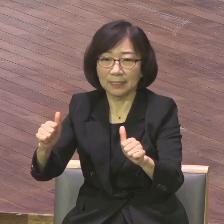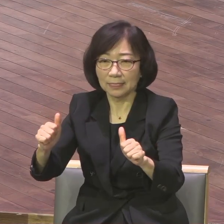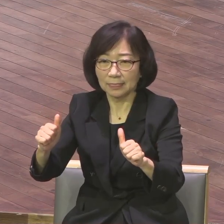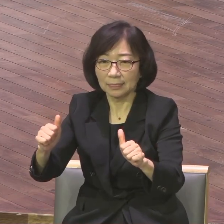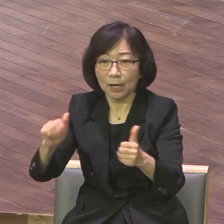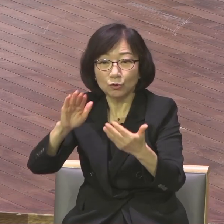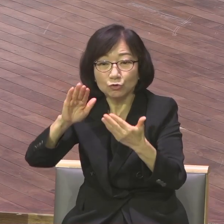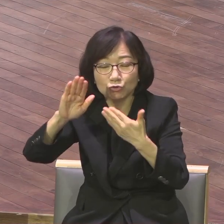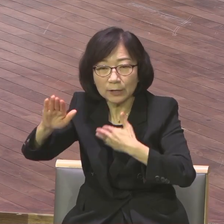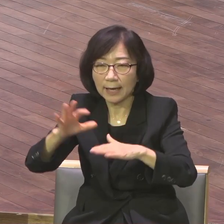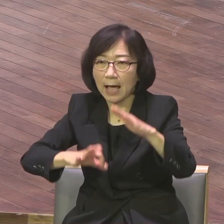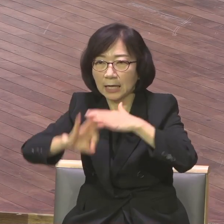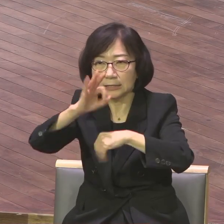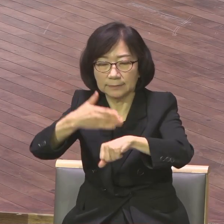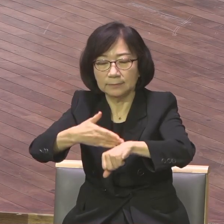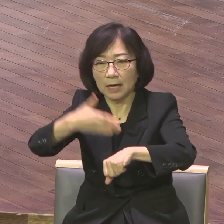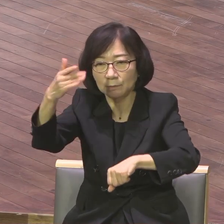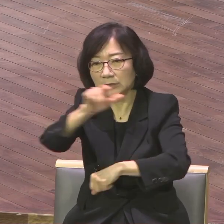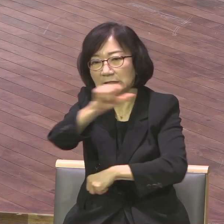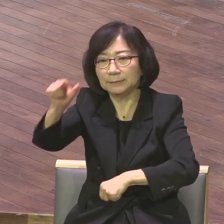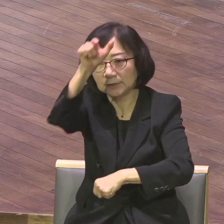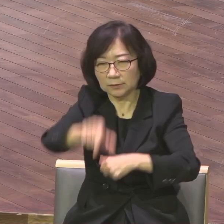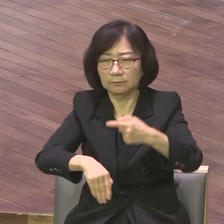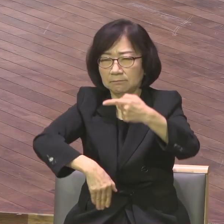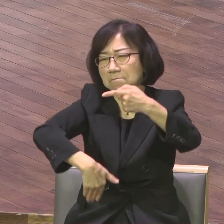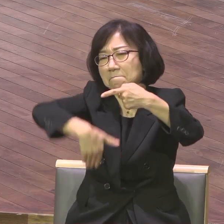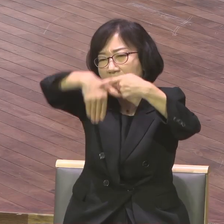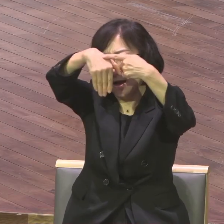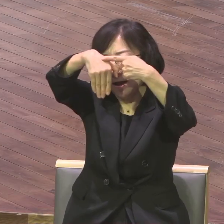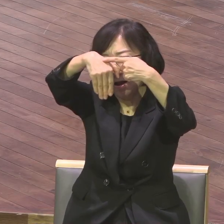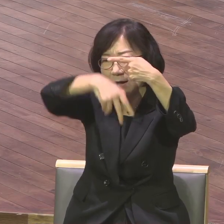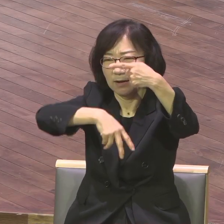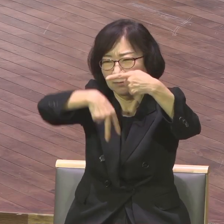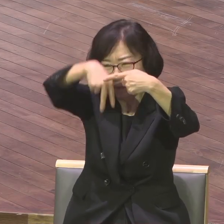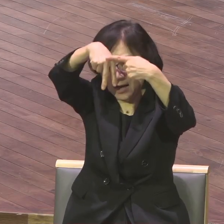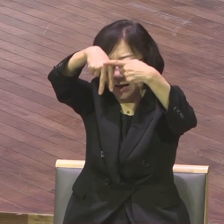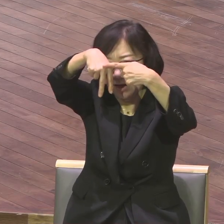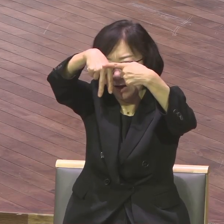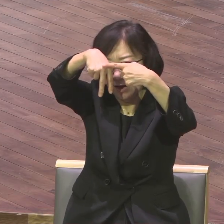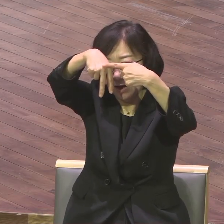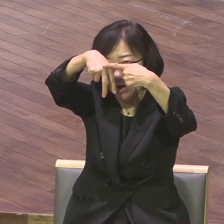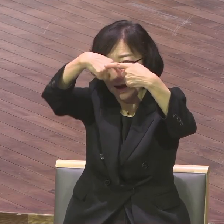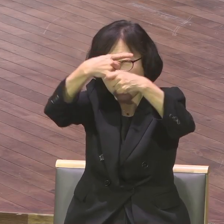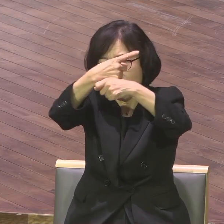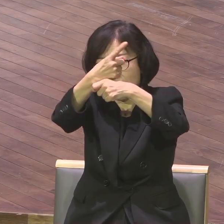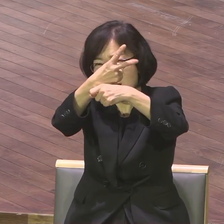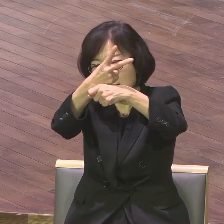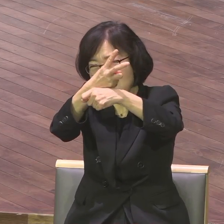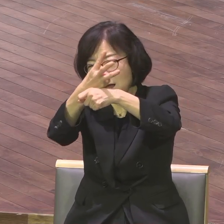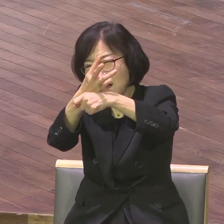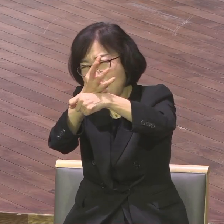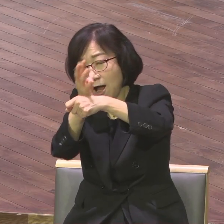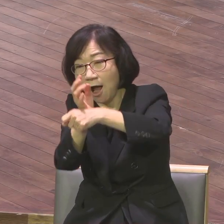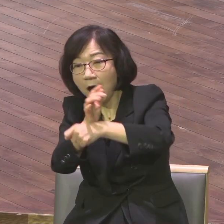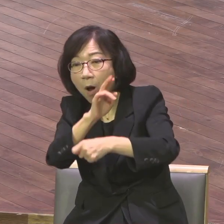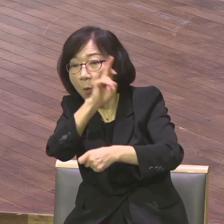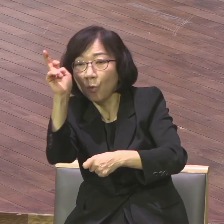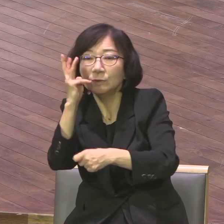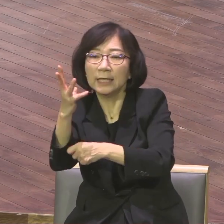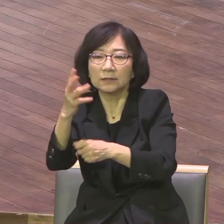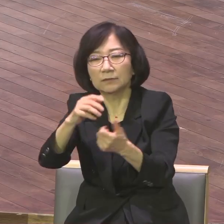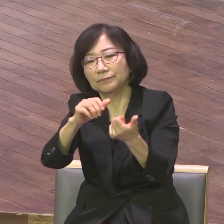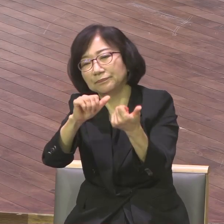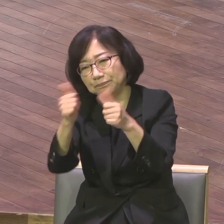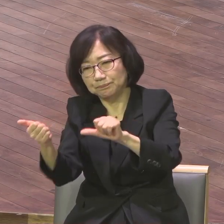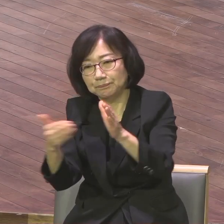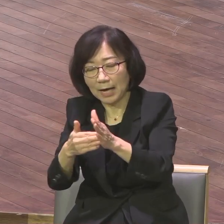결과 오전 9시에 십자가에 달렸습니다. 그리고 오후 3시경에 운명하셨습니다. 그러니까